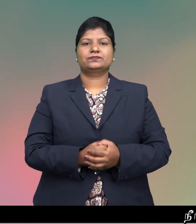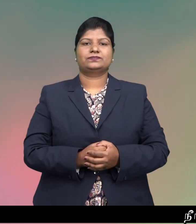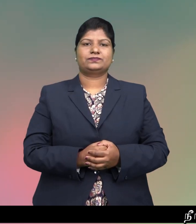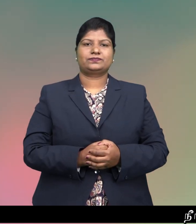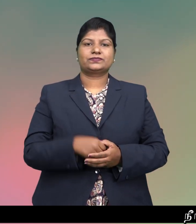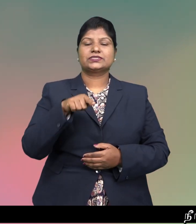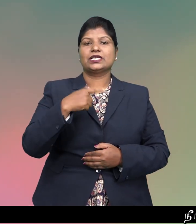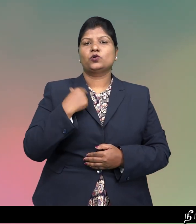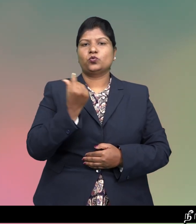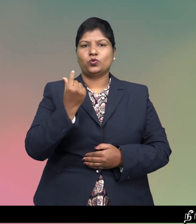நீரின் பயன்கள்,